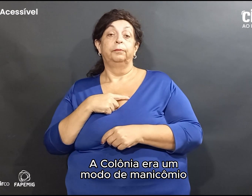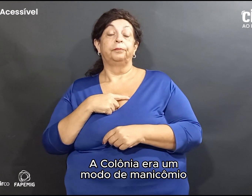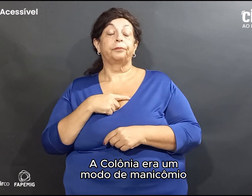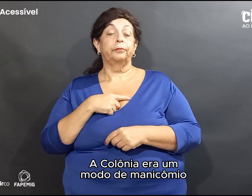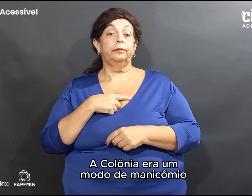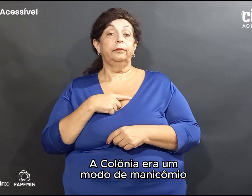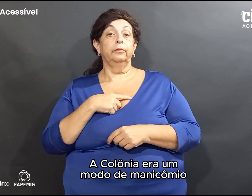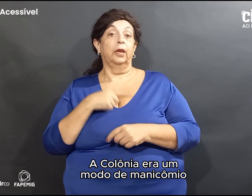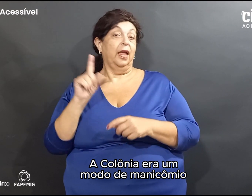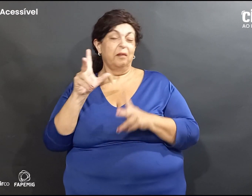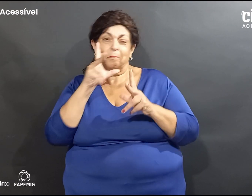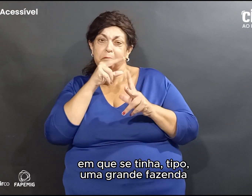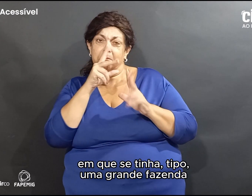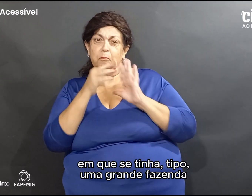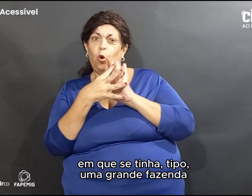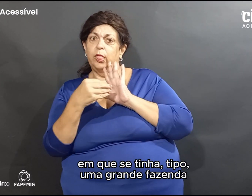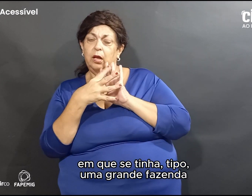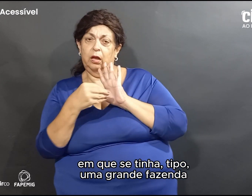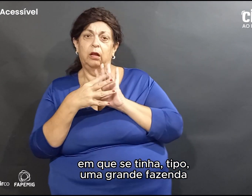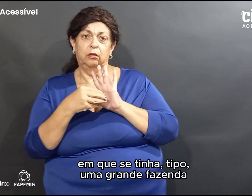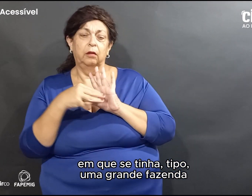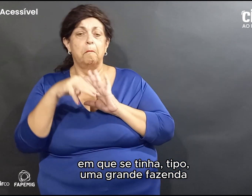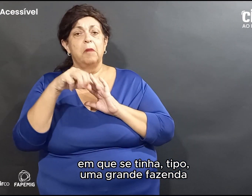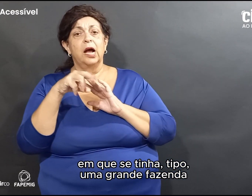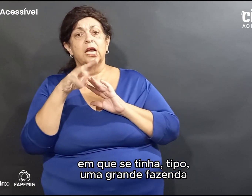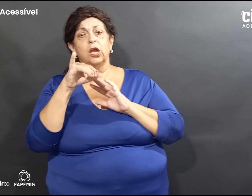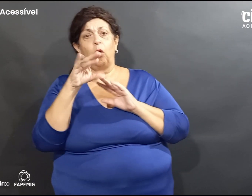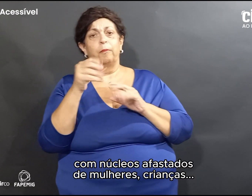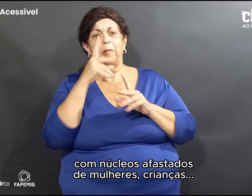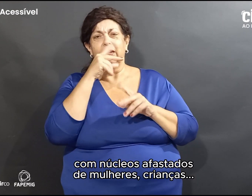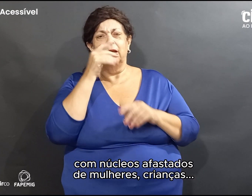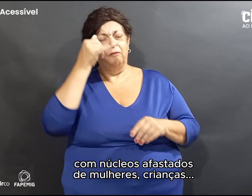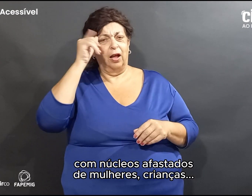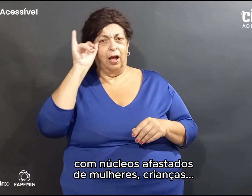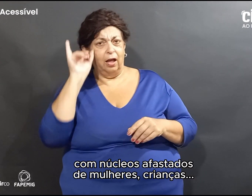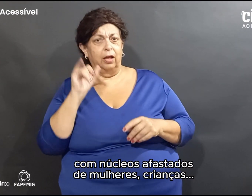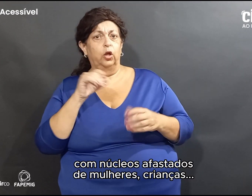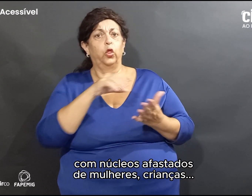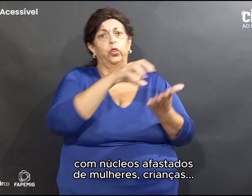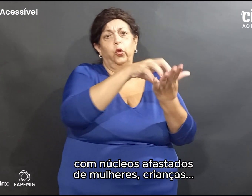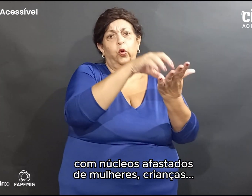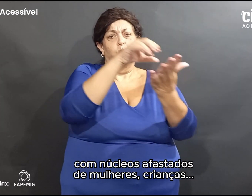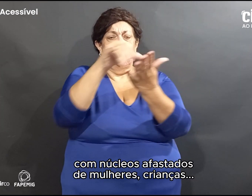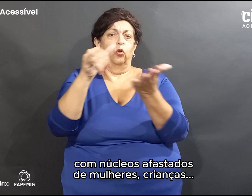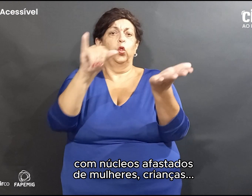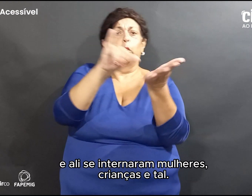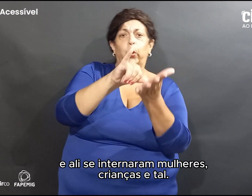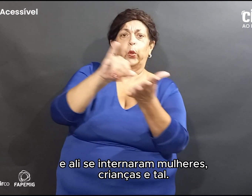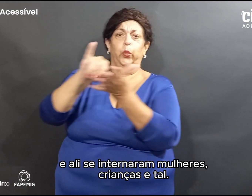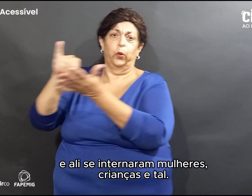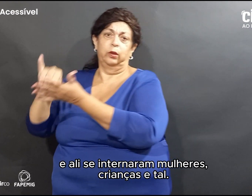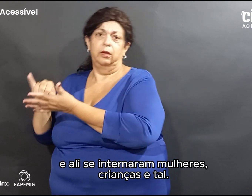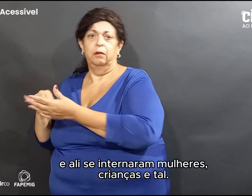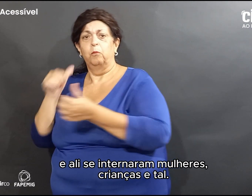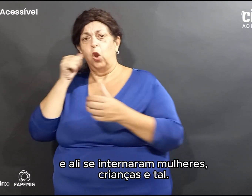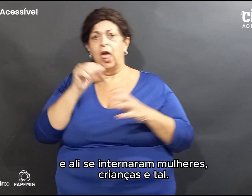de manicômio, né, em que se tinha tipo uma grande fazenda com núcleos afastados de mulheres, crianças, e ali se internavam mulheres, crianças e